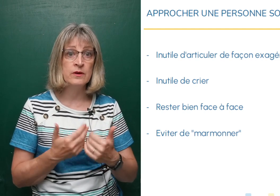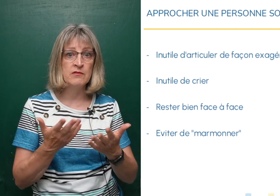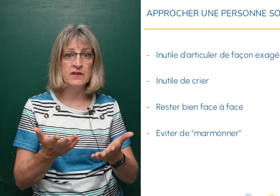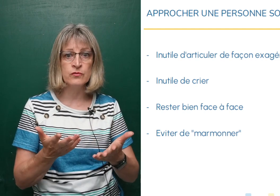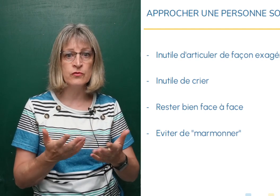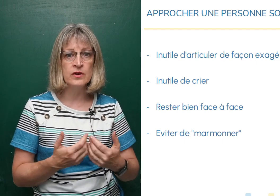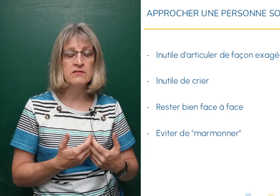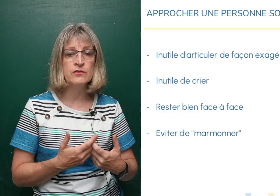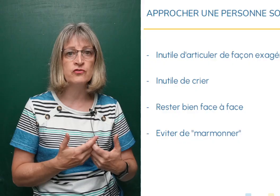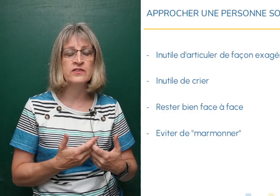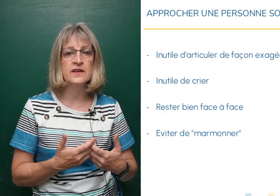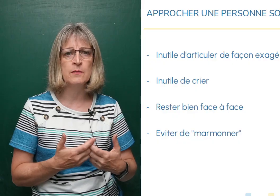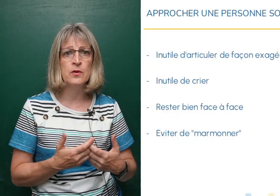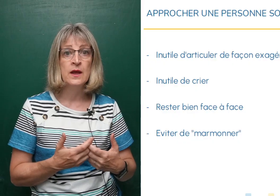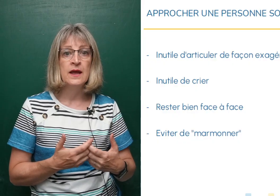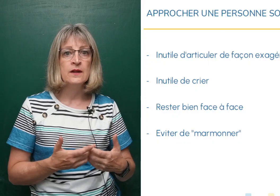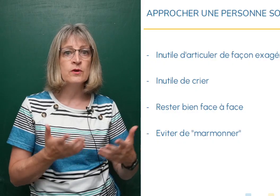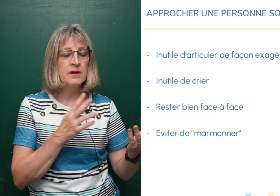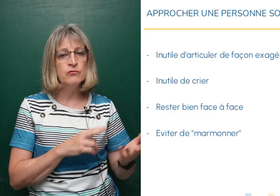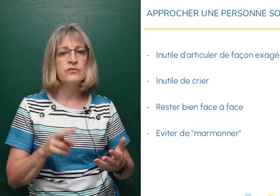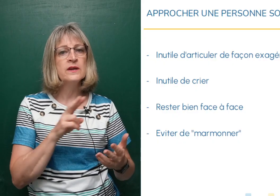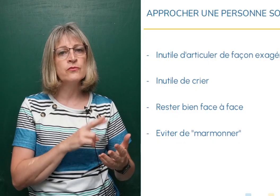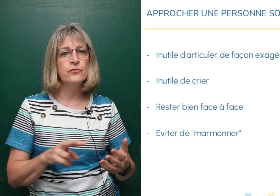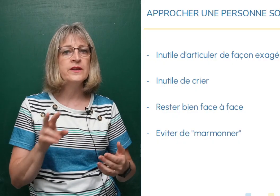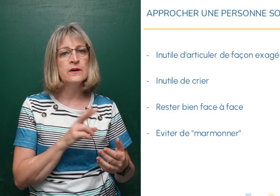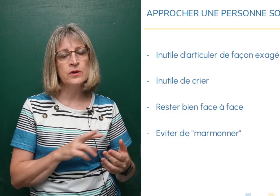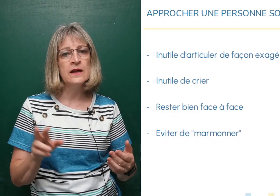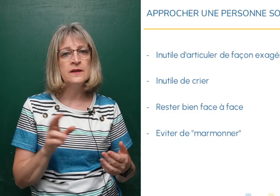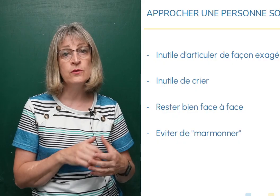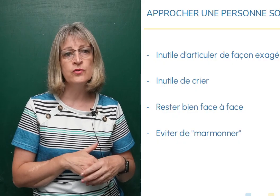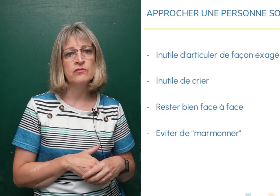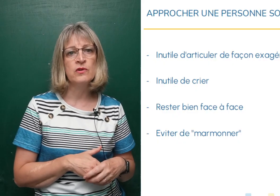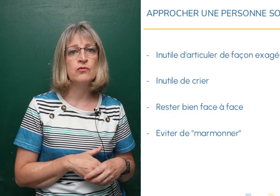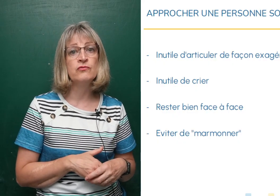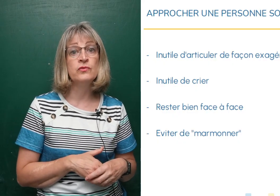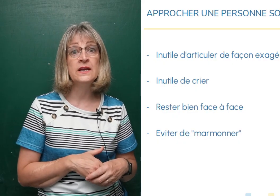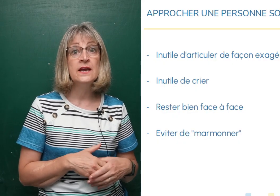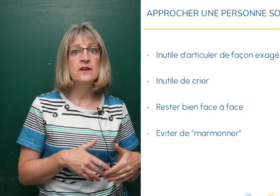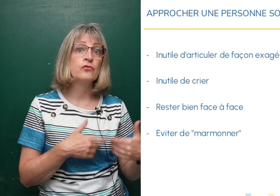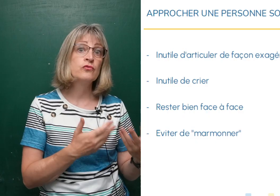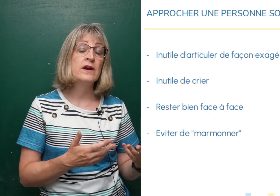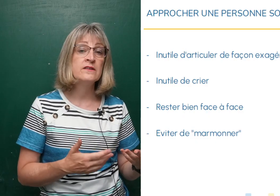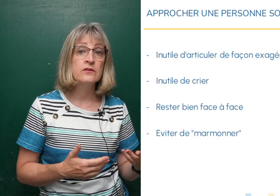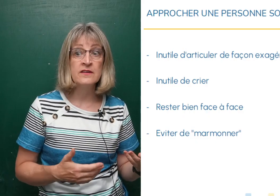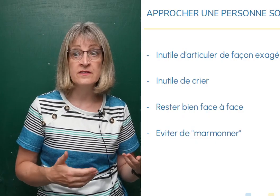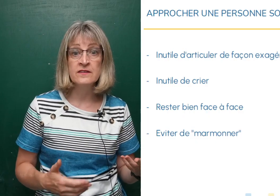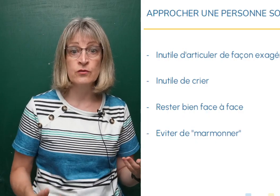même façon que ce live est enregistré également. Donc après, vous pouvez les consulter, les regarder autant de fois que vous voulez et surtout faire les exercices qui sont